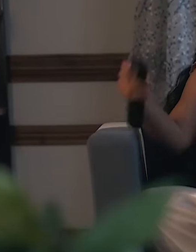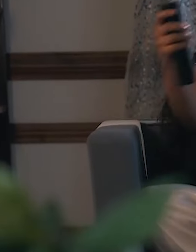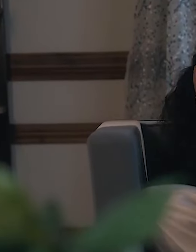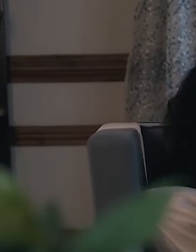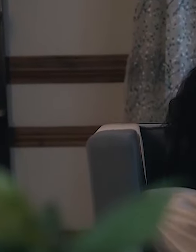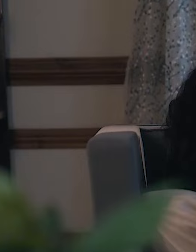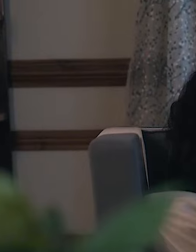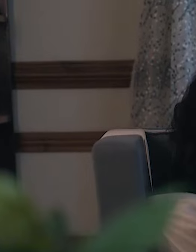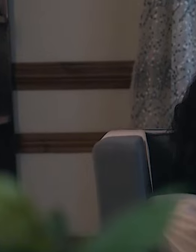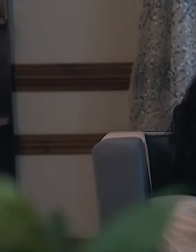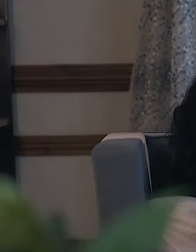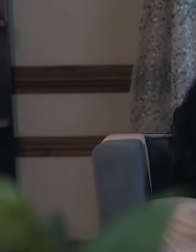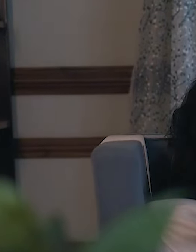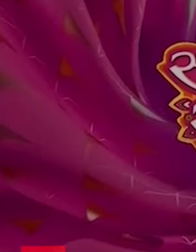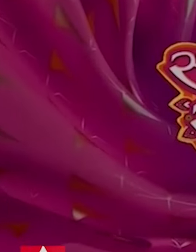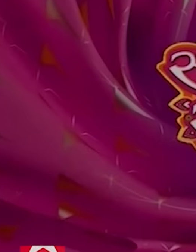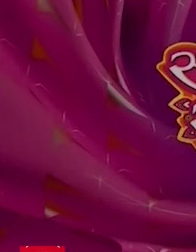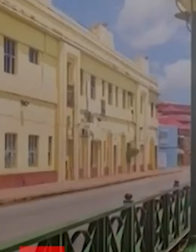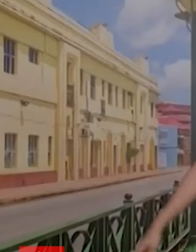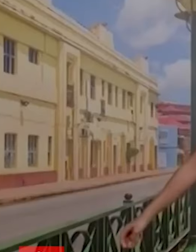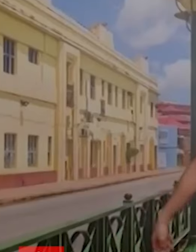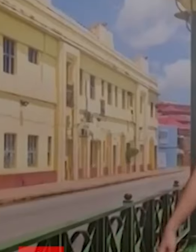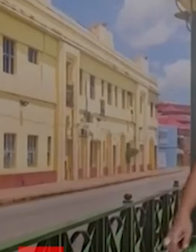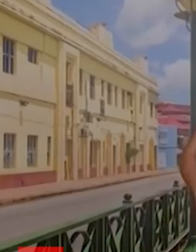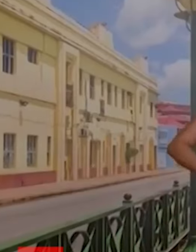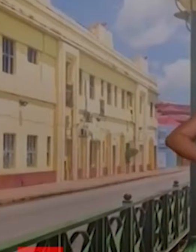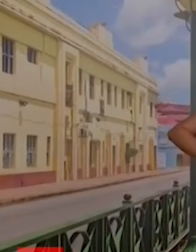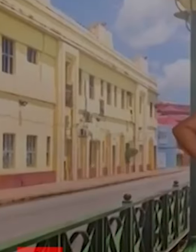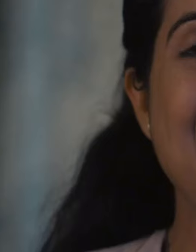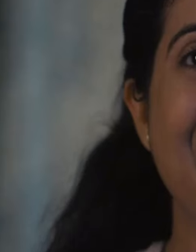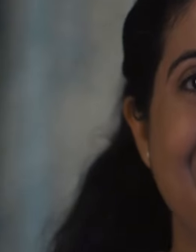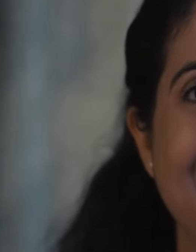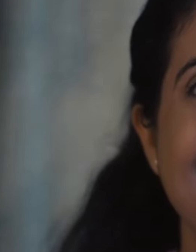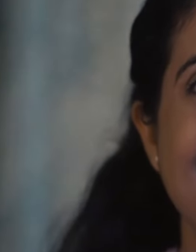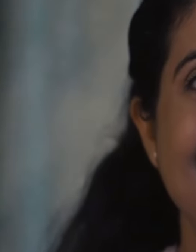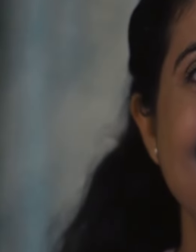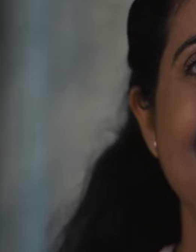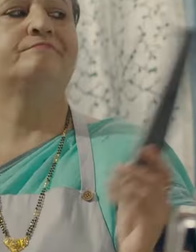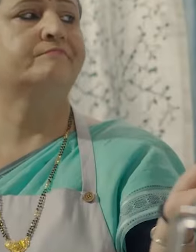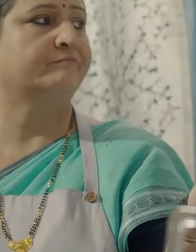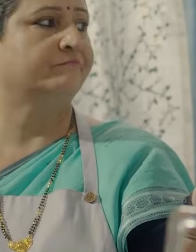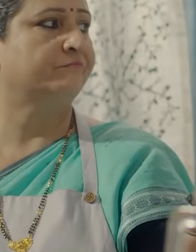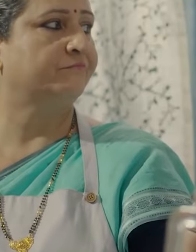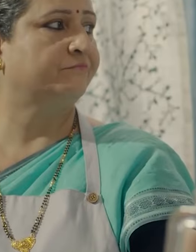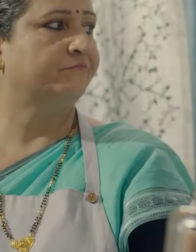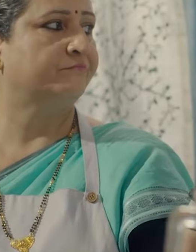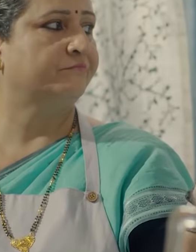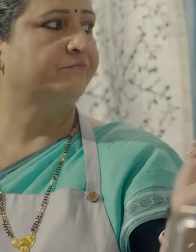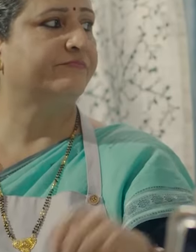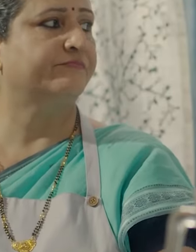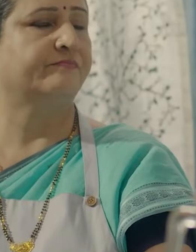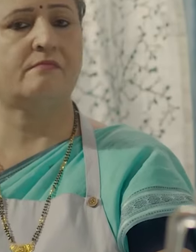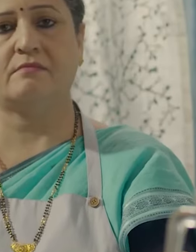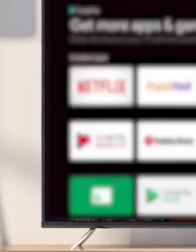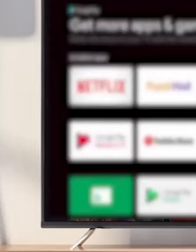जाए गॉन जब ये करें अपना फेवरेट शो फ्री टाइम पे ऑन। इनकी तरह आप भी देखें अपना फेवरेट